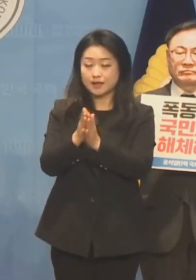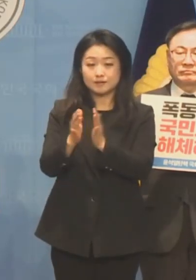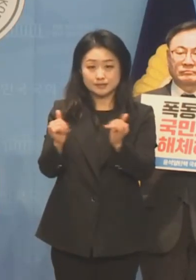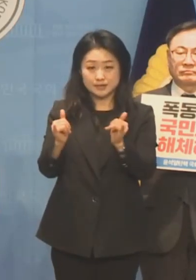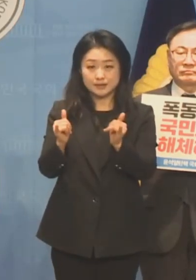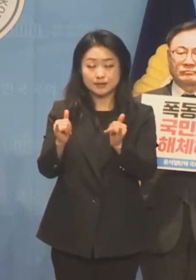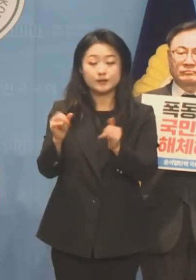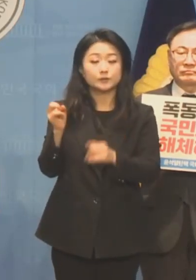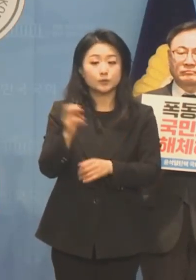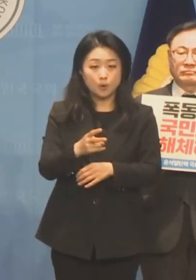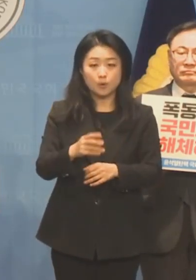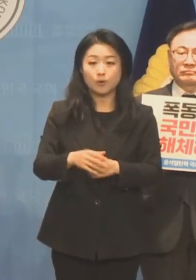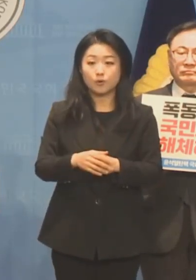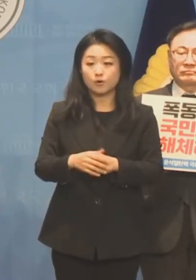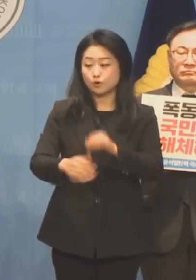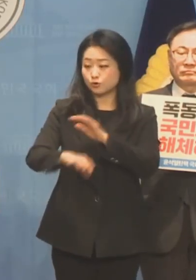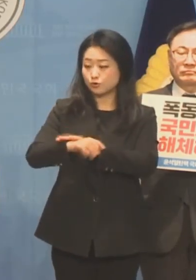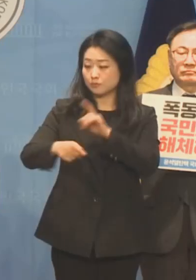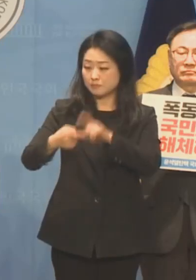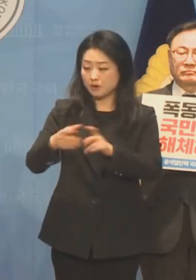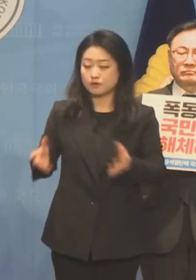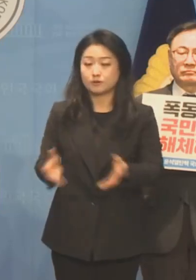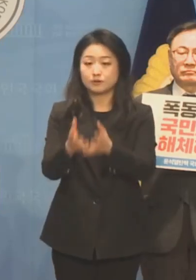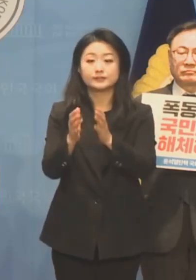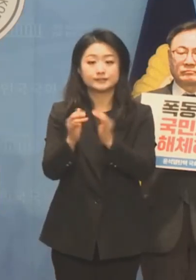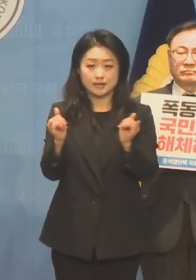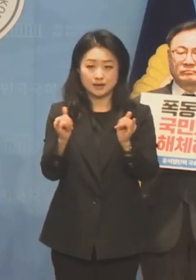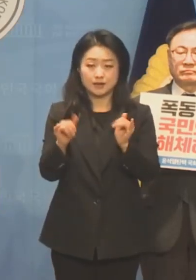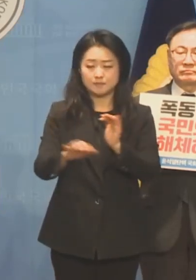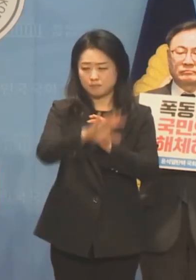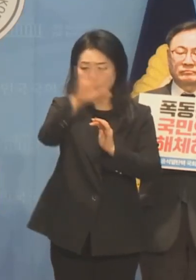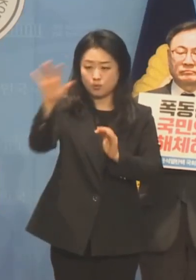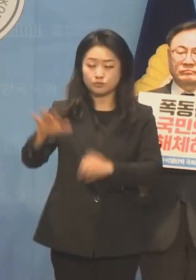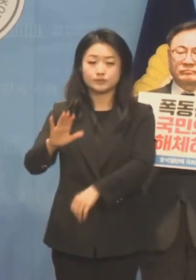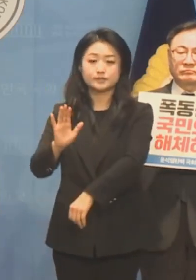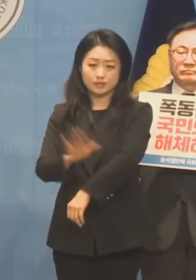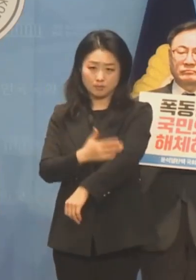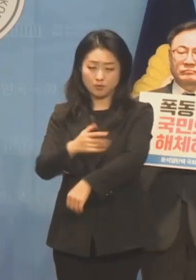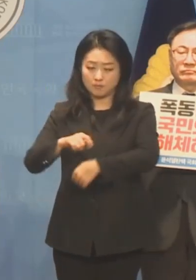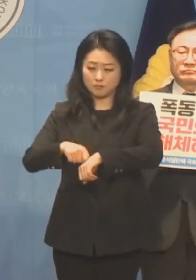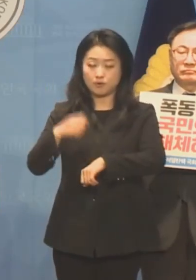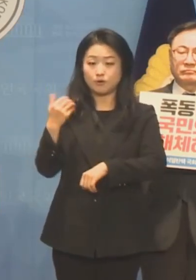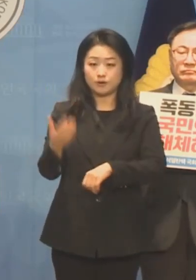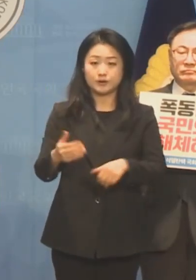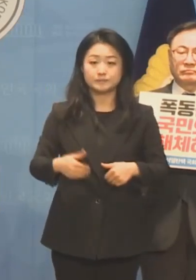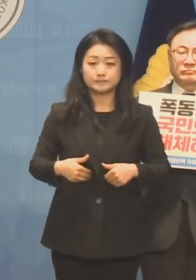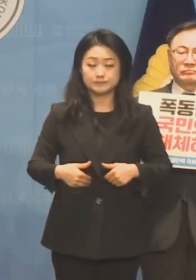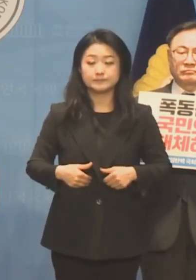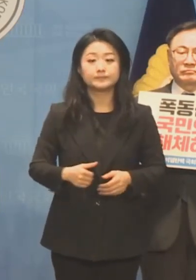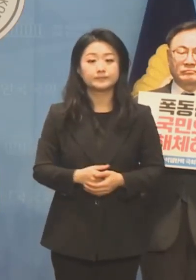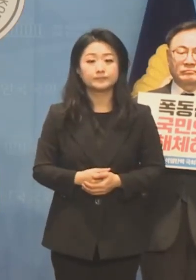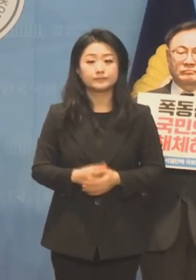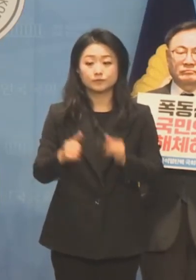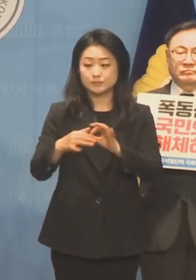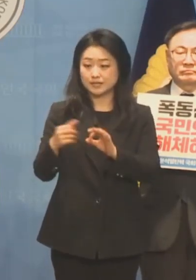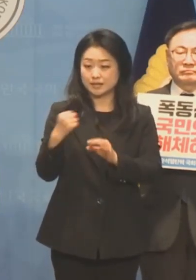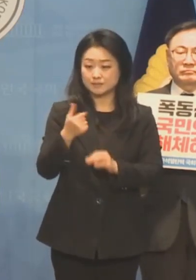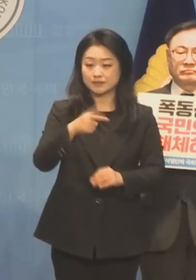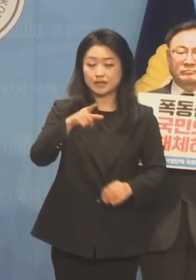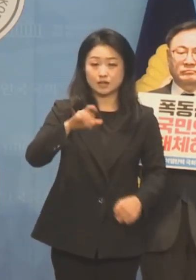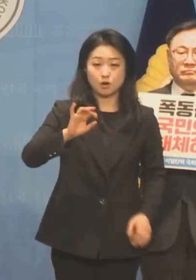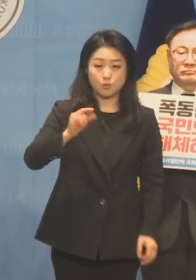엄벌은 물론이고 구구 세력의 준동을 조장한 자들에게도 책임을 반드시 물어야 합니다. 국민의힘